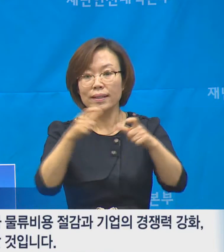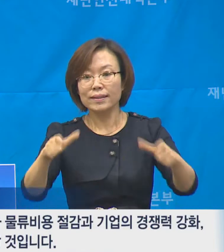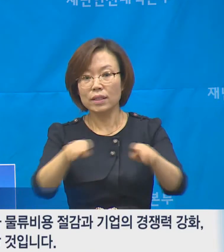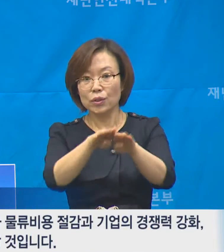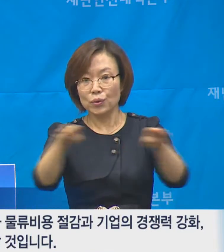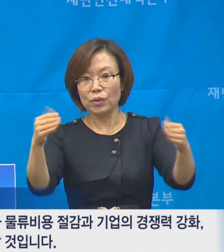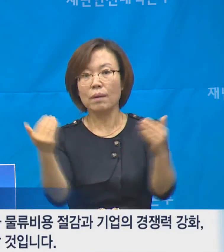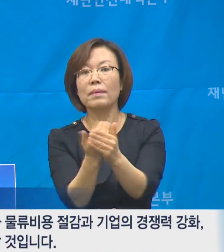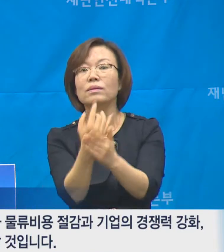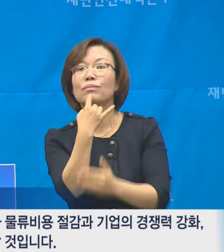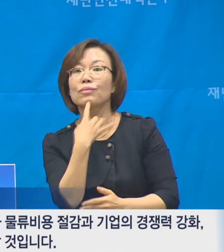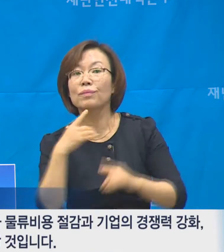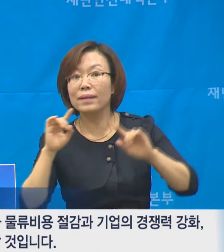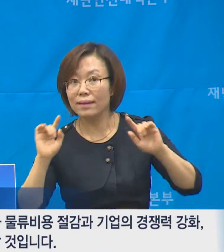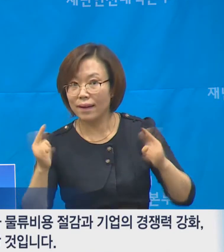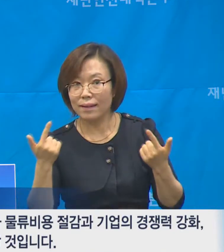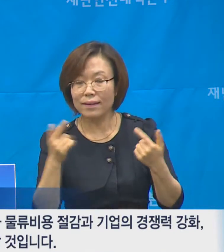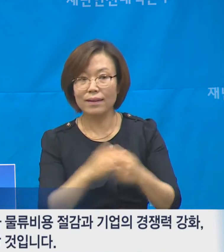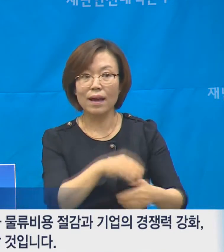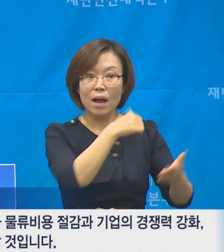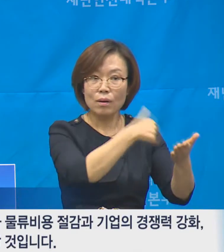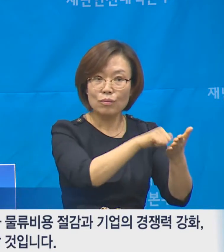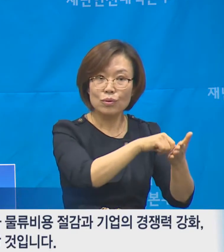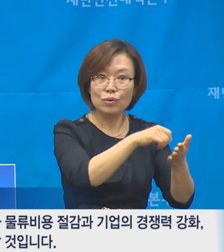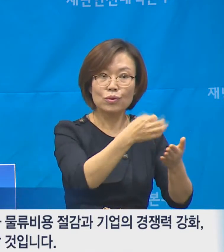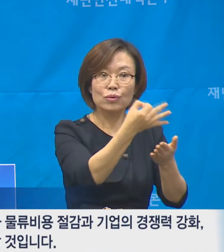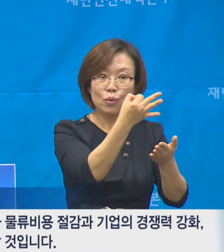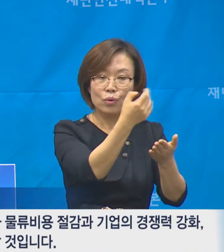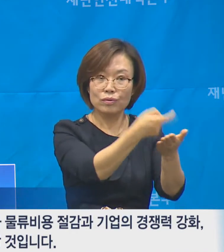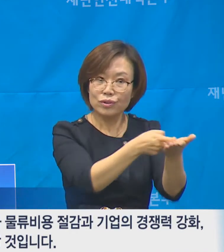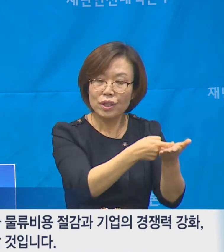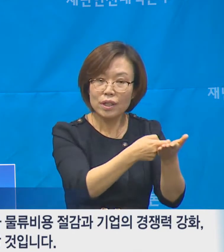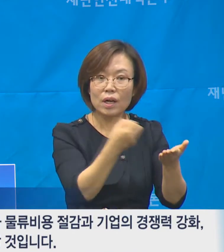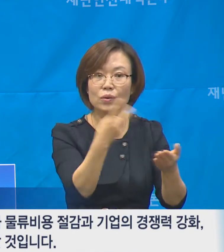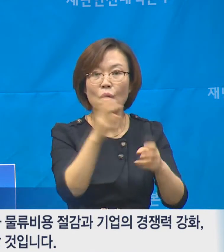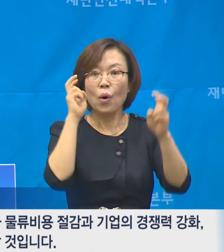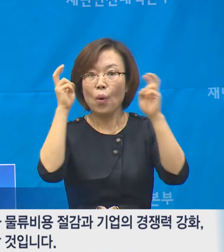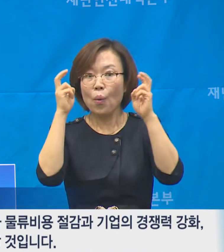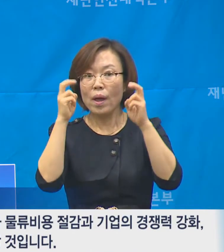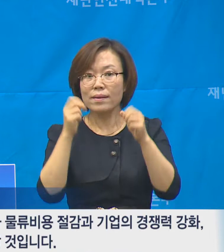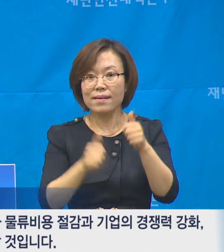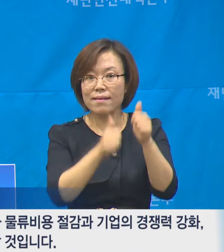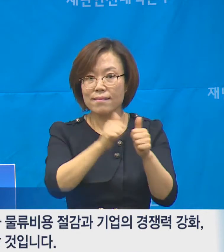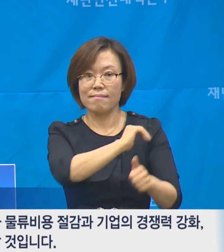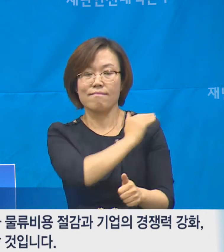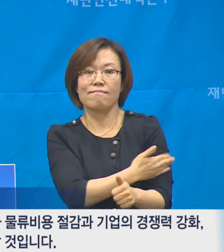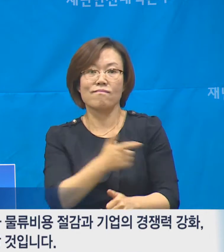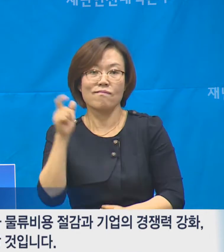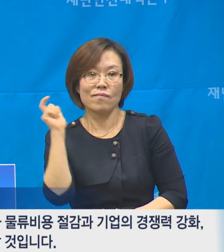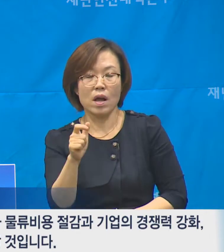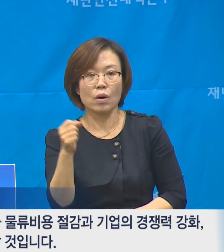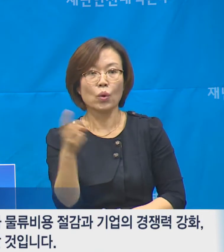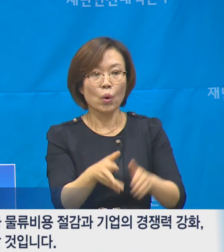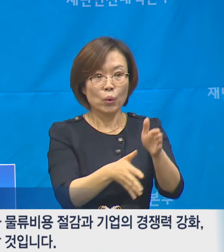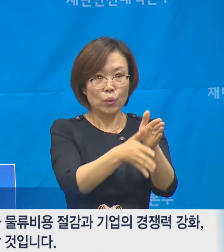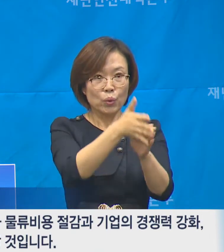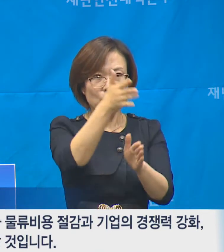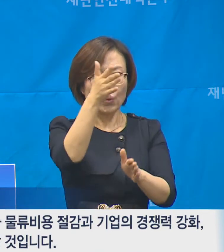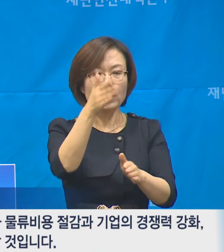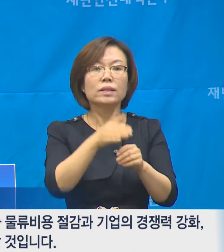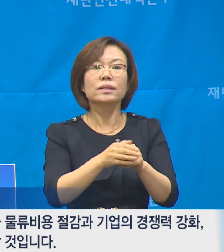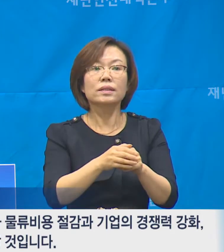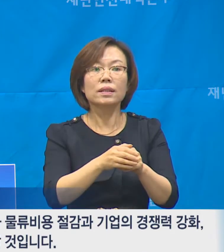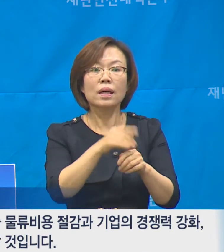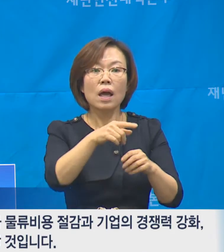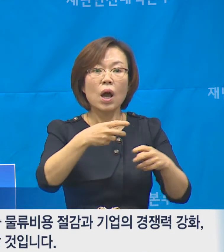형 발전 뿐만 아니라 물류비용 절감과 기업의 경쟁 여 카가와 도심의 만성적